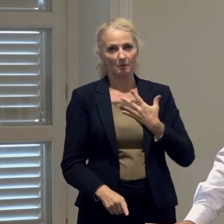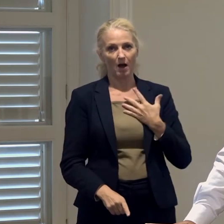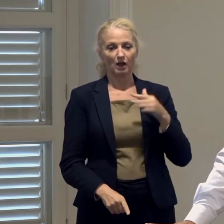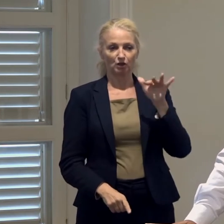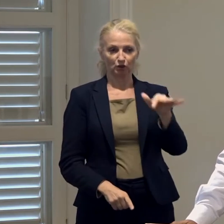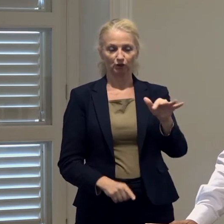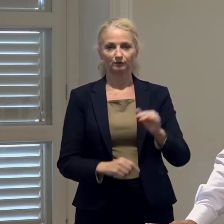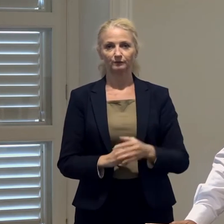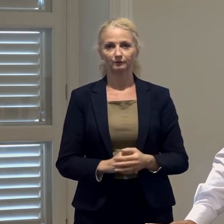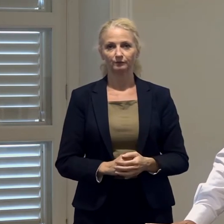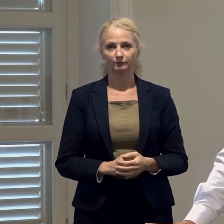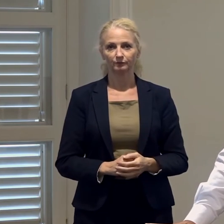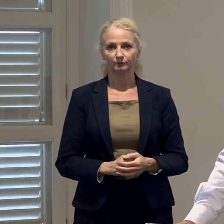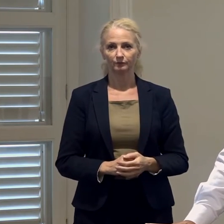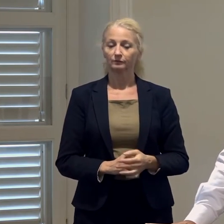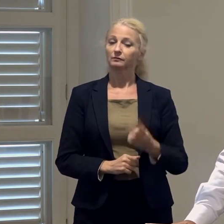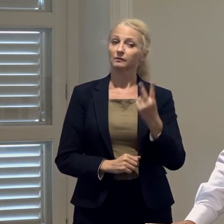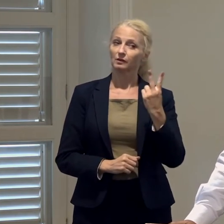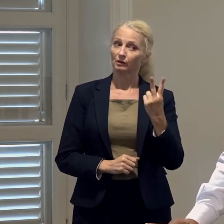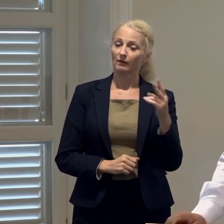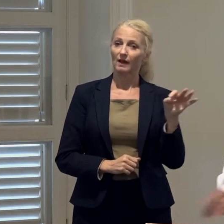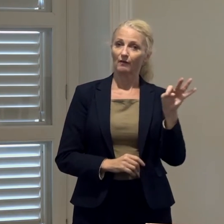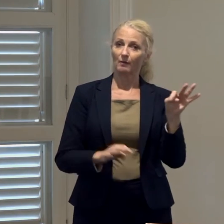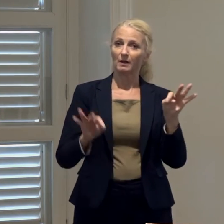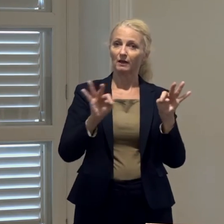toegestaan uit 2 huishoudens.